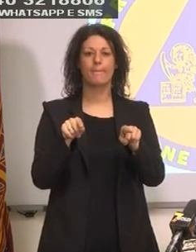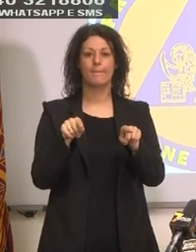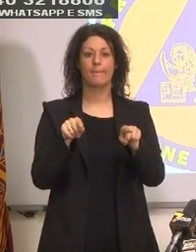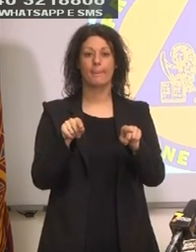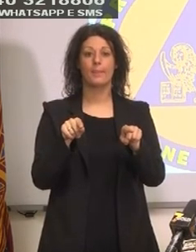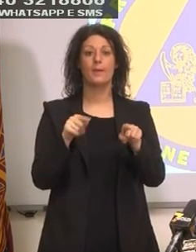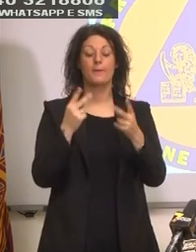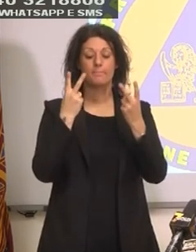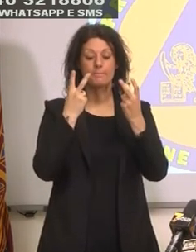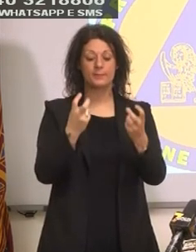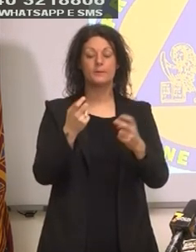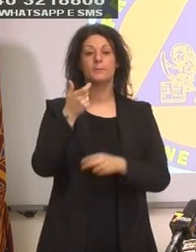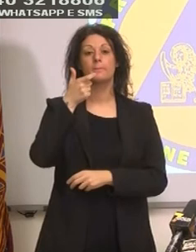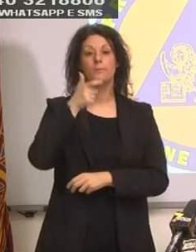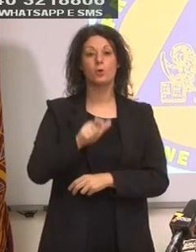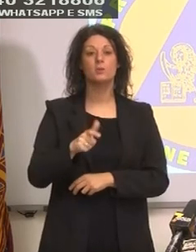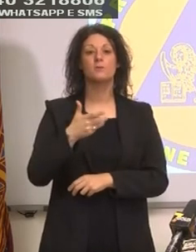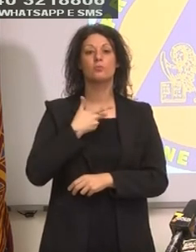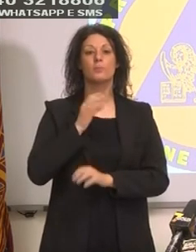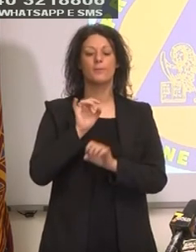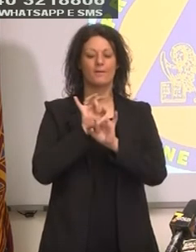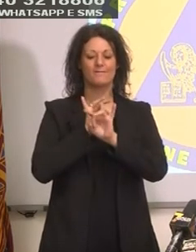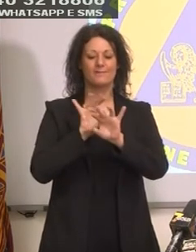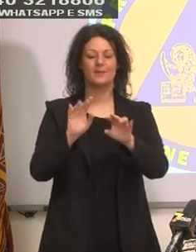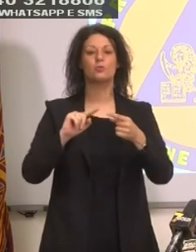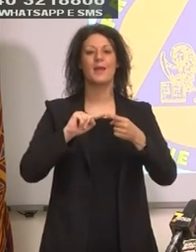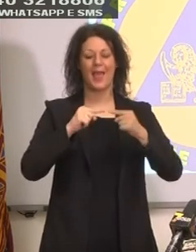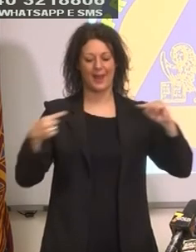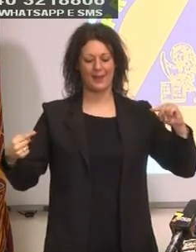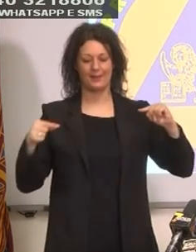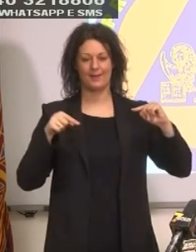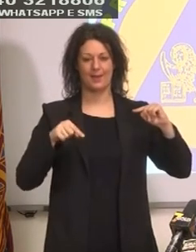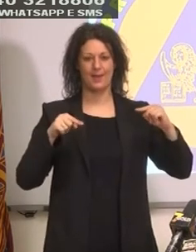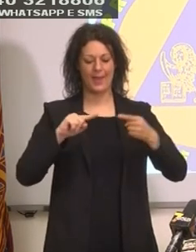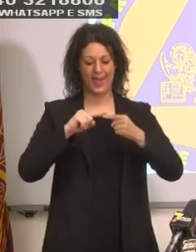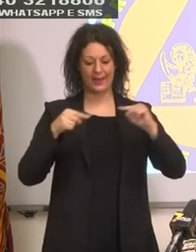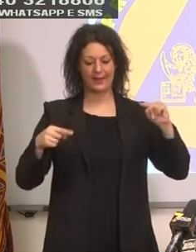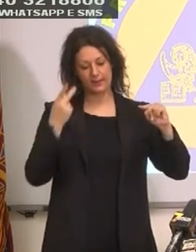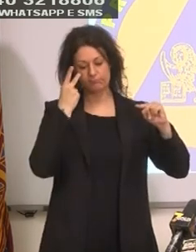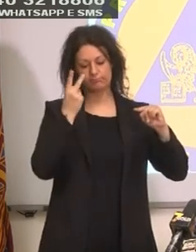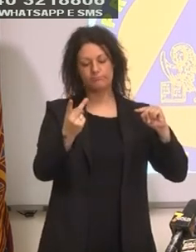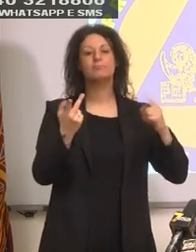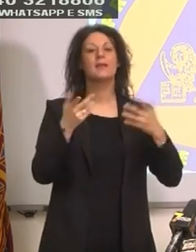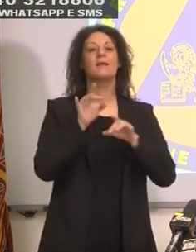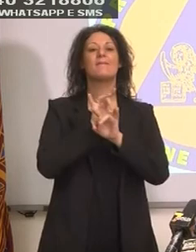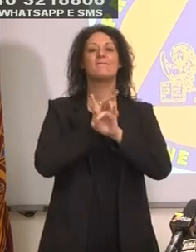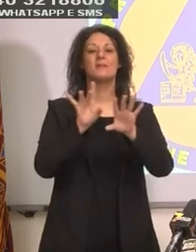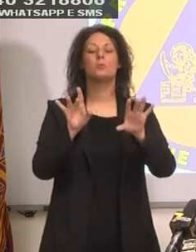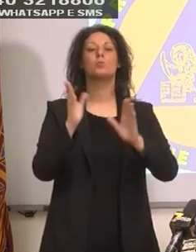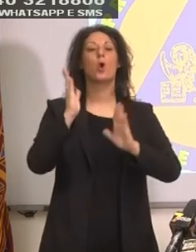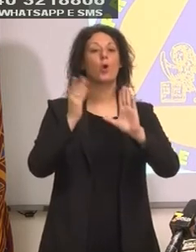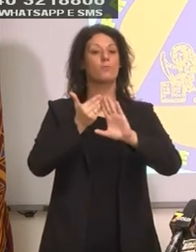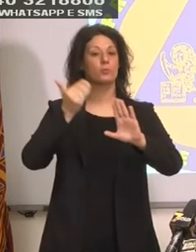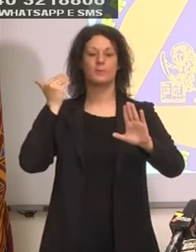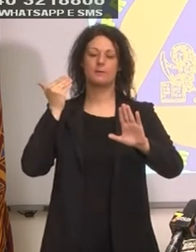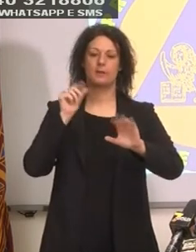di RNA, dei frammenti di RNA del virus, e non è più un virus così forte e virulento come prima. Insomma, c'è tutta